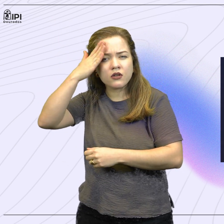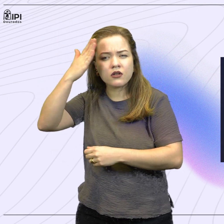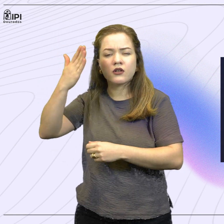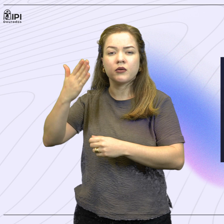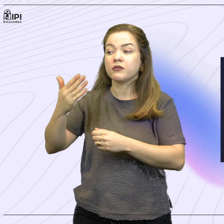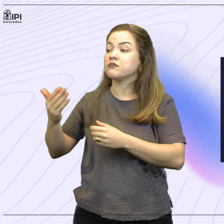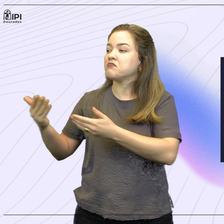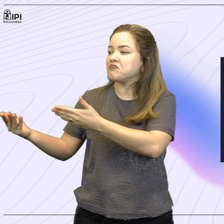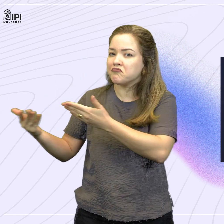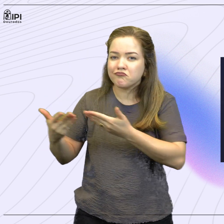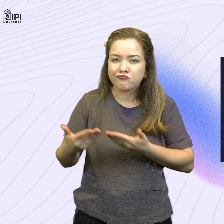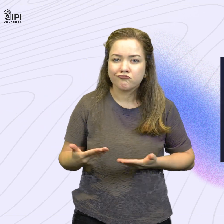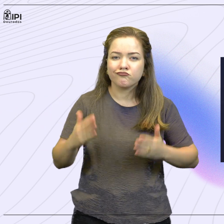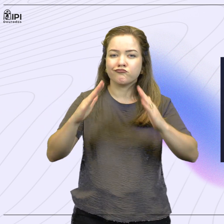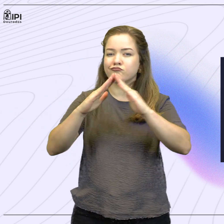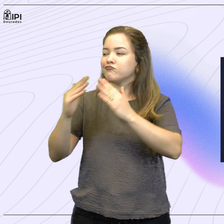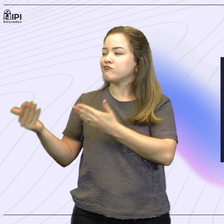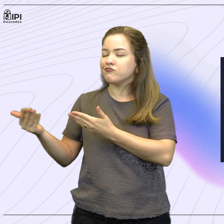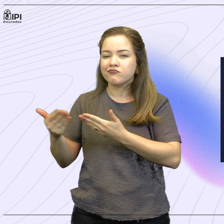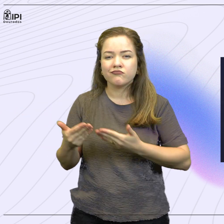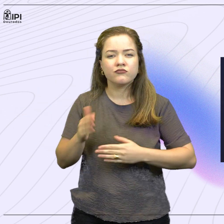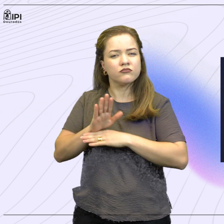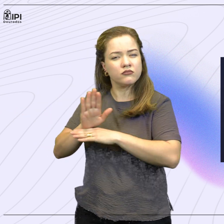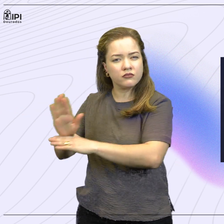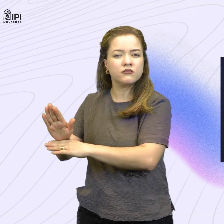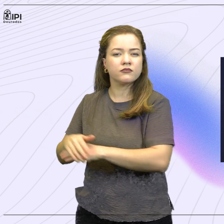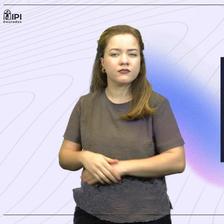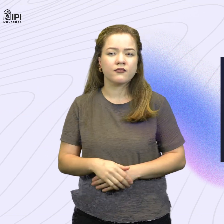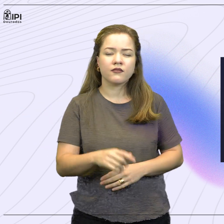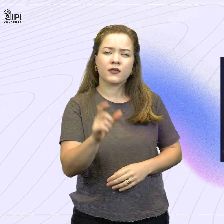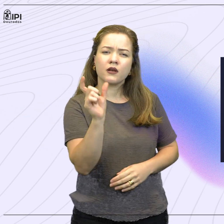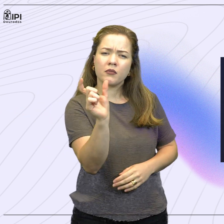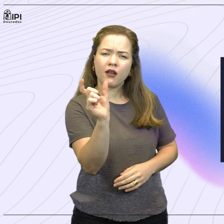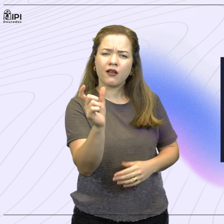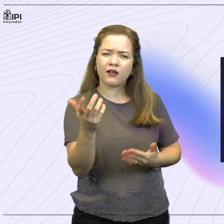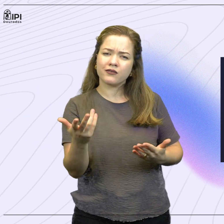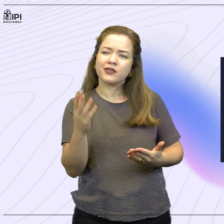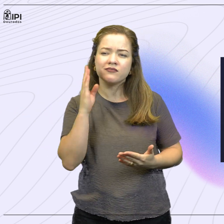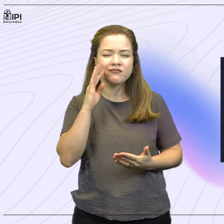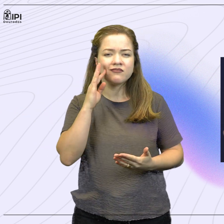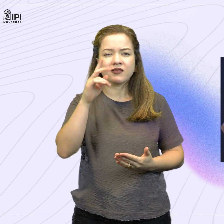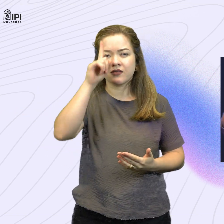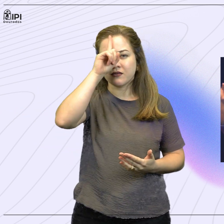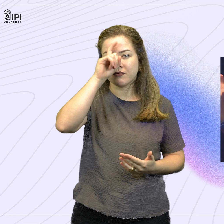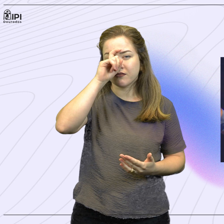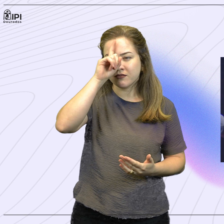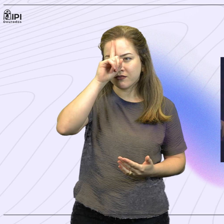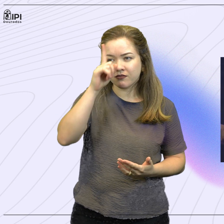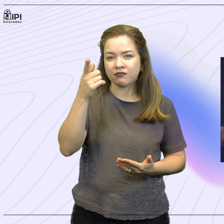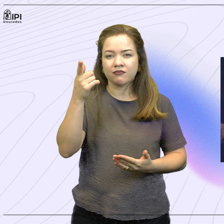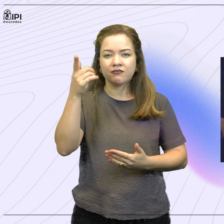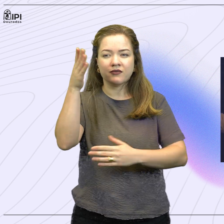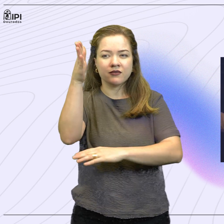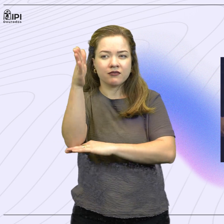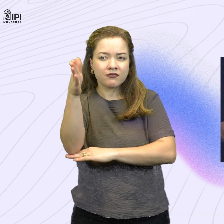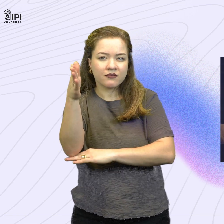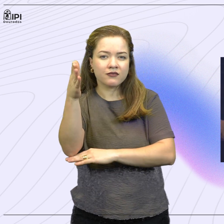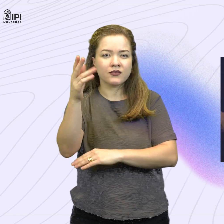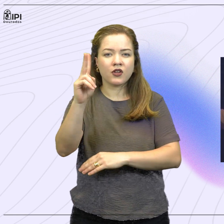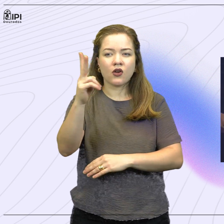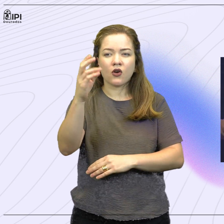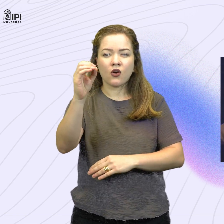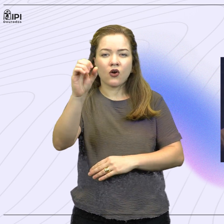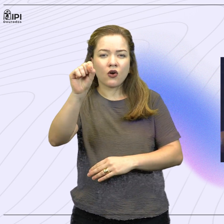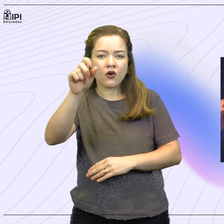podermos receber. E é interessante essa palavra, né? Hospital, hospitaleiro, hospitalidade,